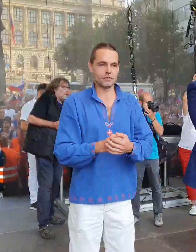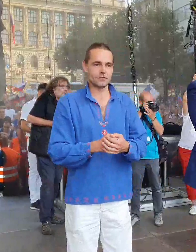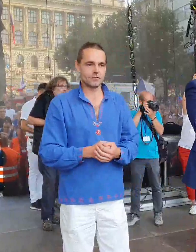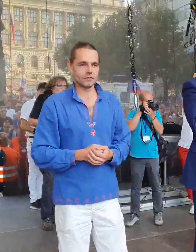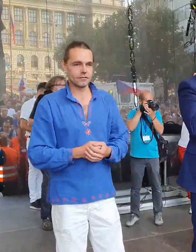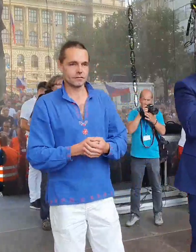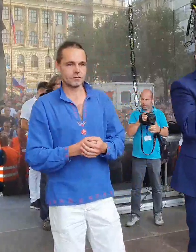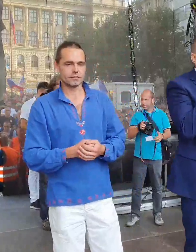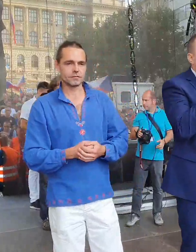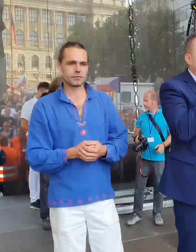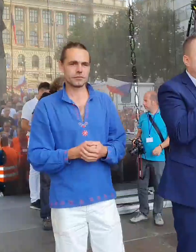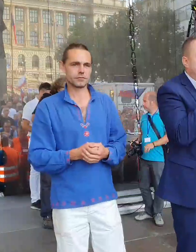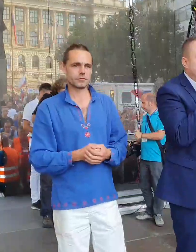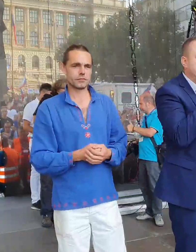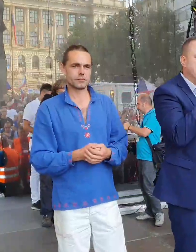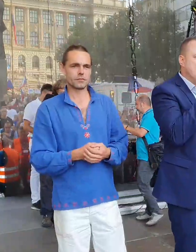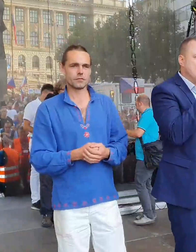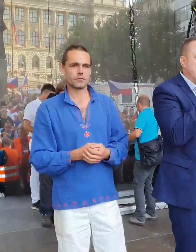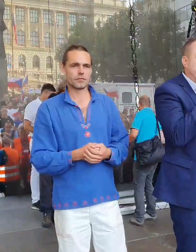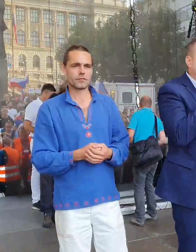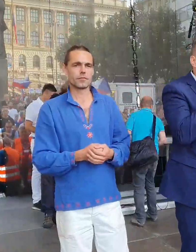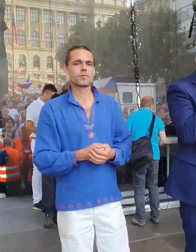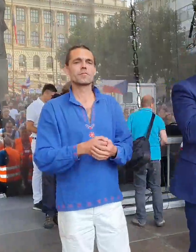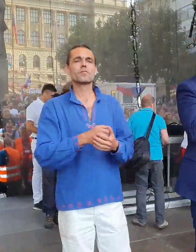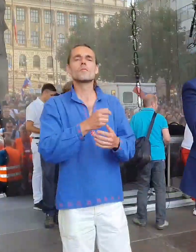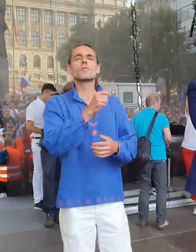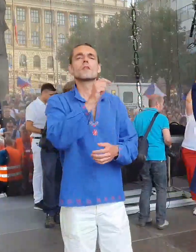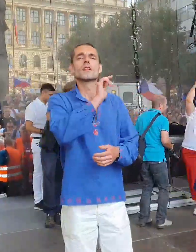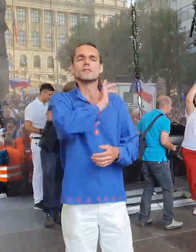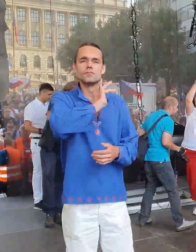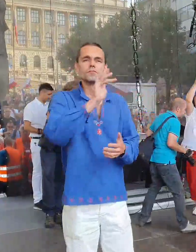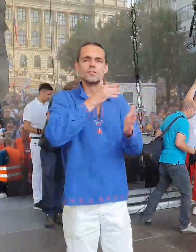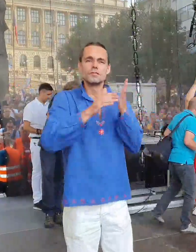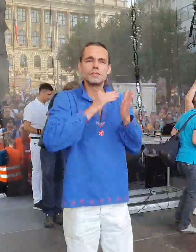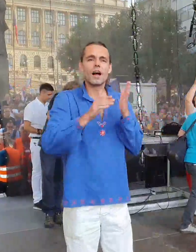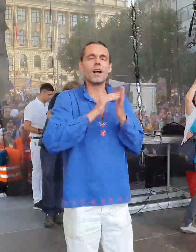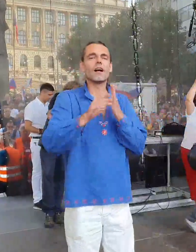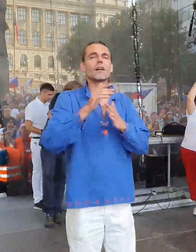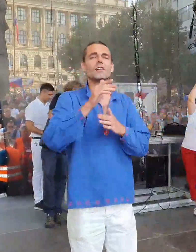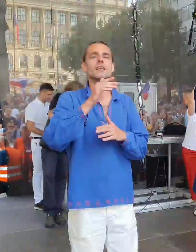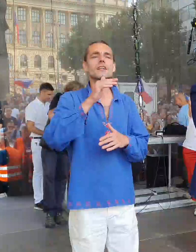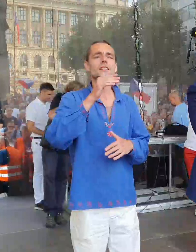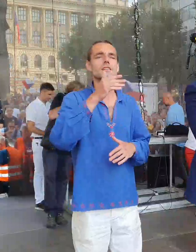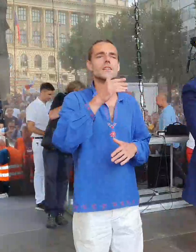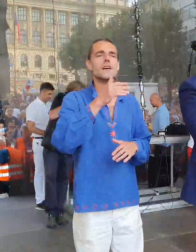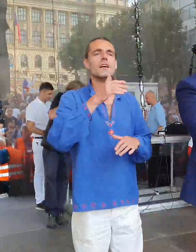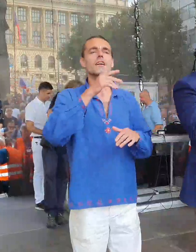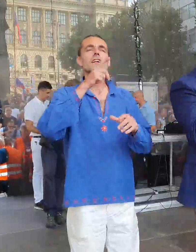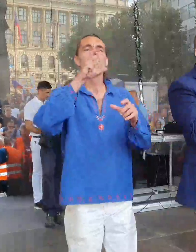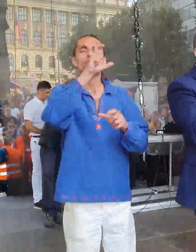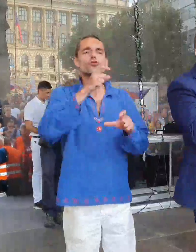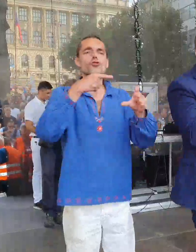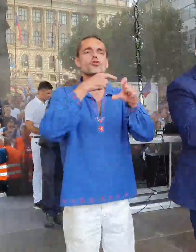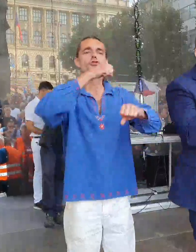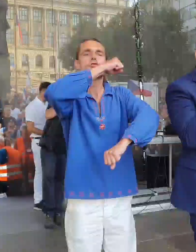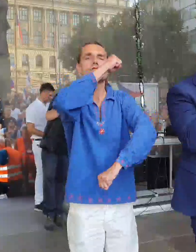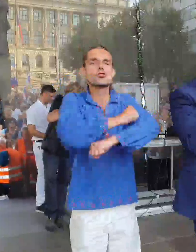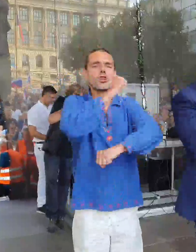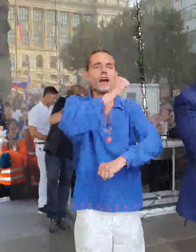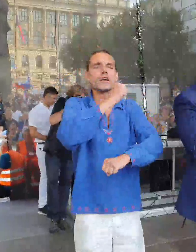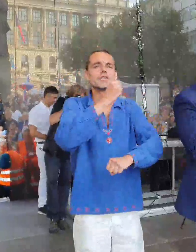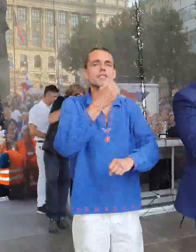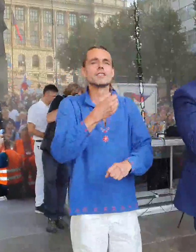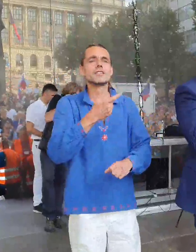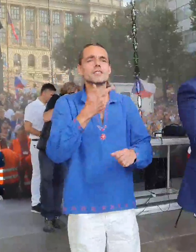Já viním Zbyňka Stanjuru za to, že poskytl ČEZu 74 miliard korun, které ČEZ odeslal na